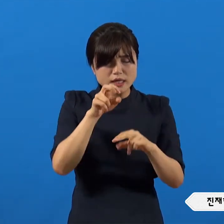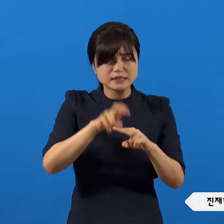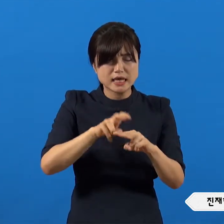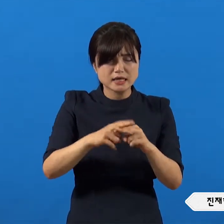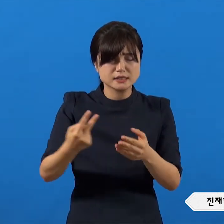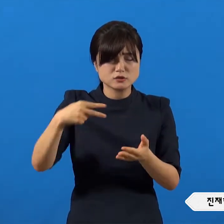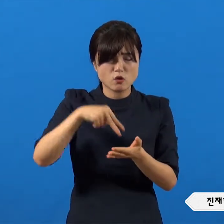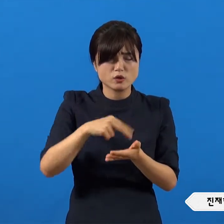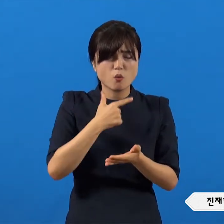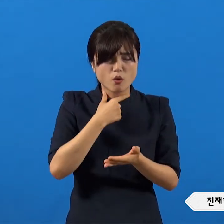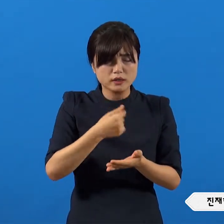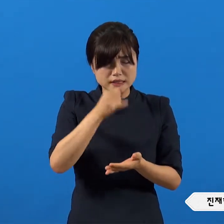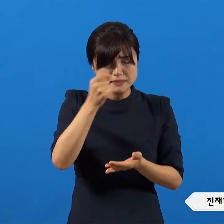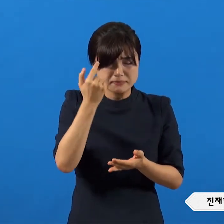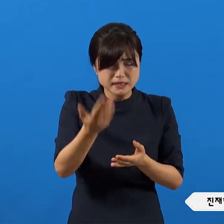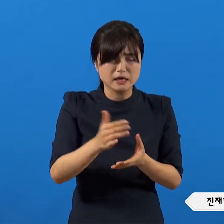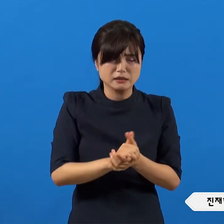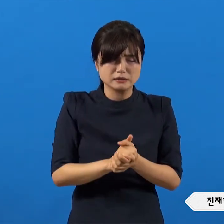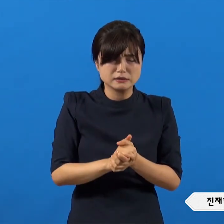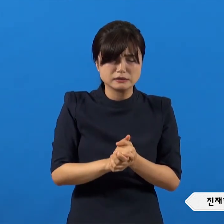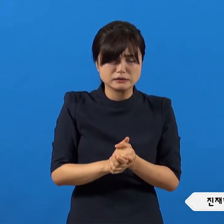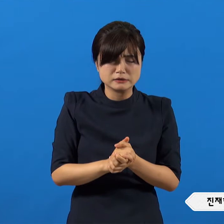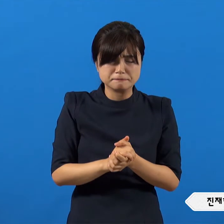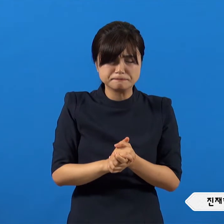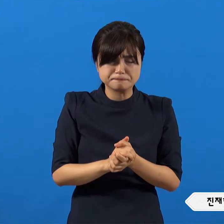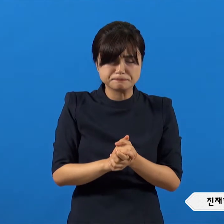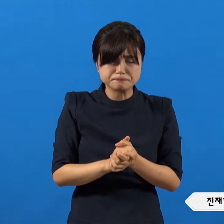원하시는 것이 있습니까?